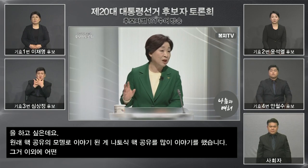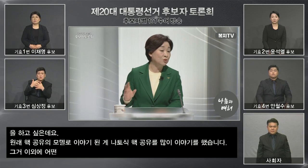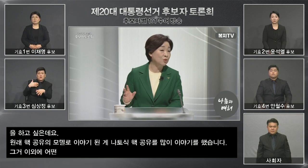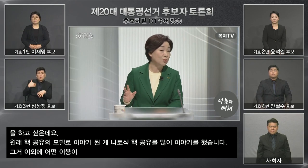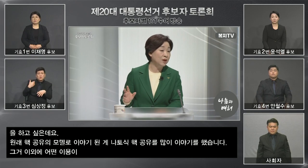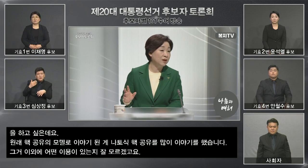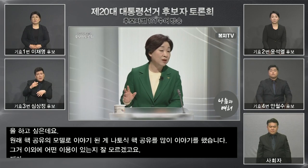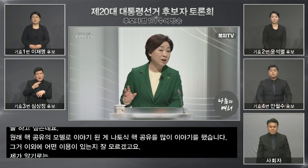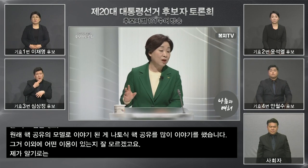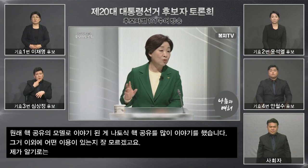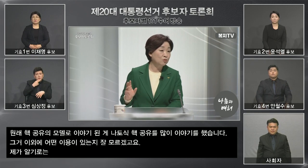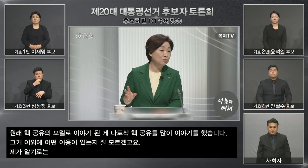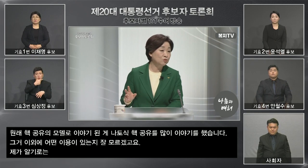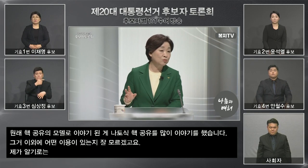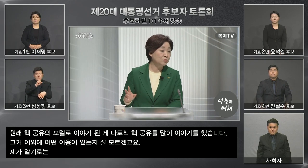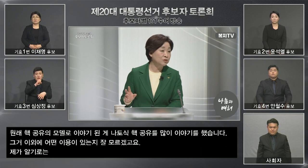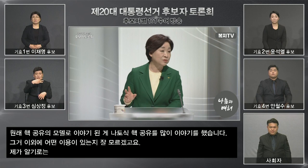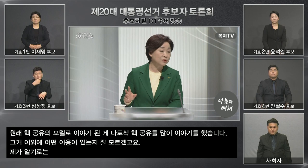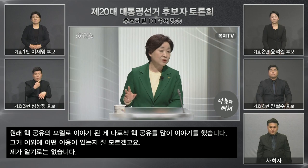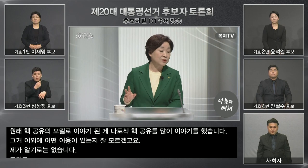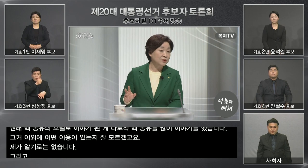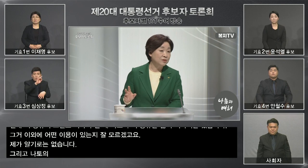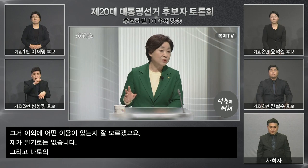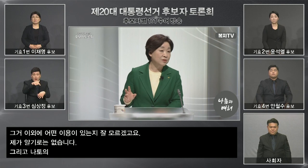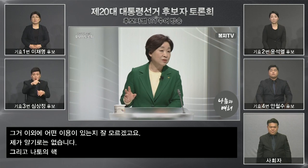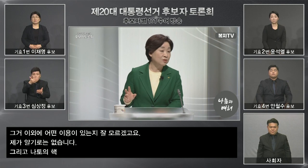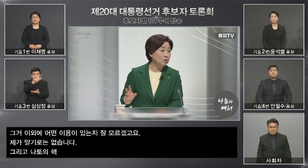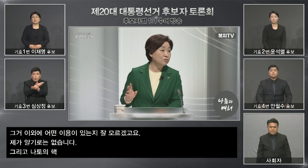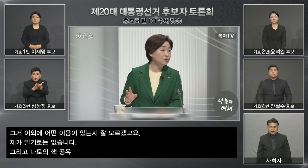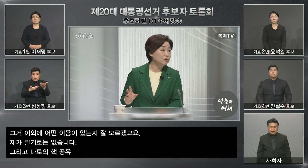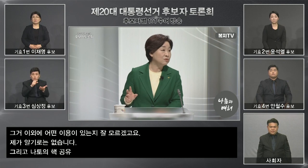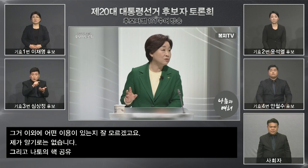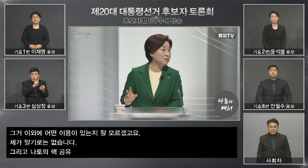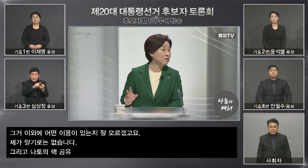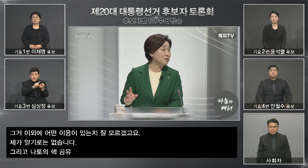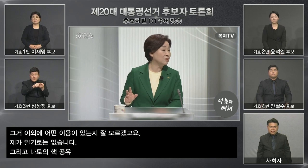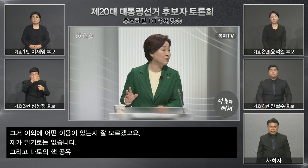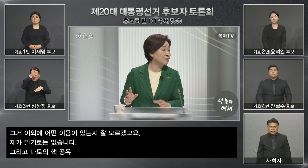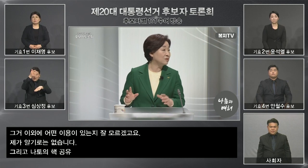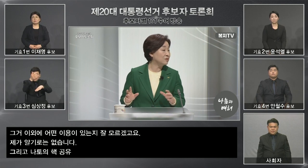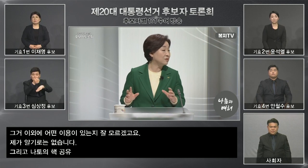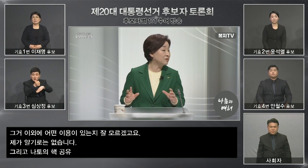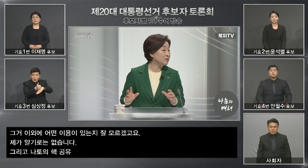없습니다. 그리고 나토의 핵공유 부분은 결국은